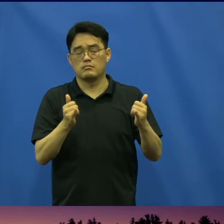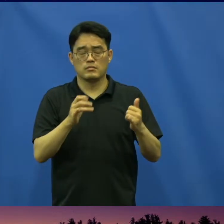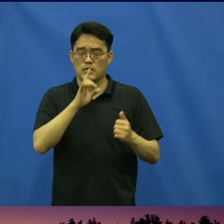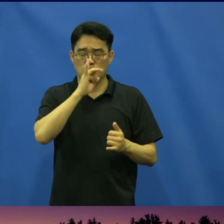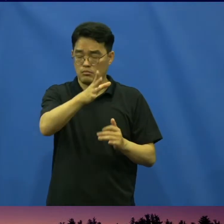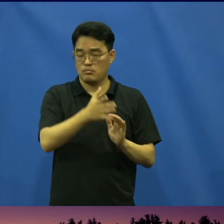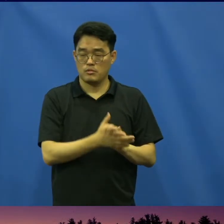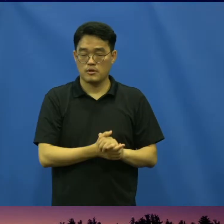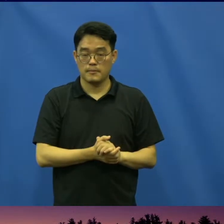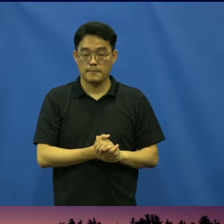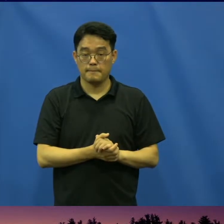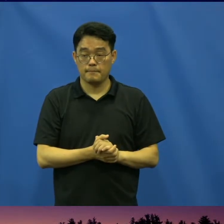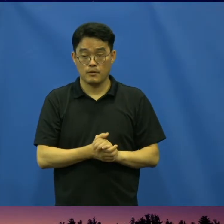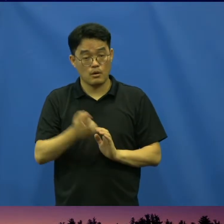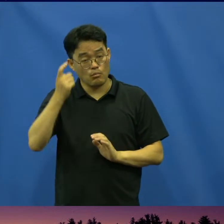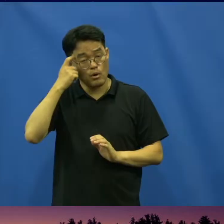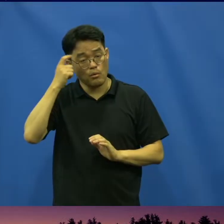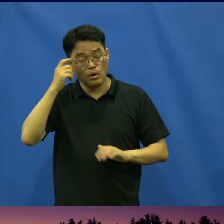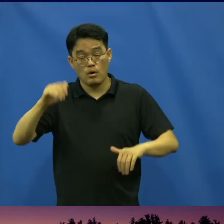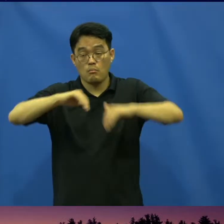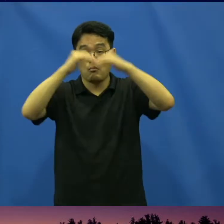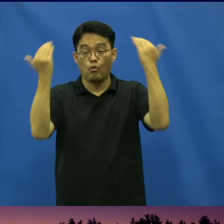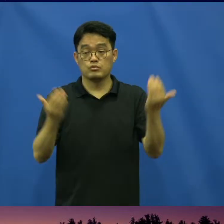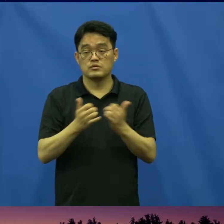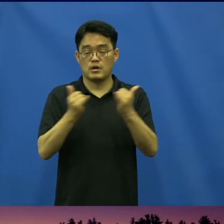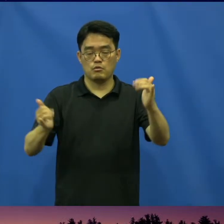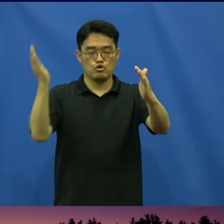있거든요. 모든 사람은 다 편향적이에요.